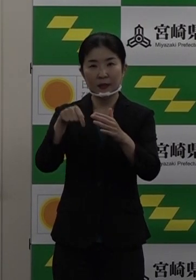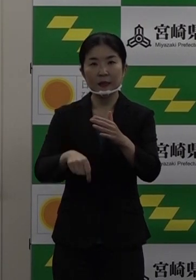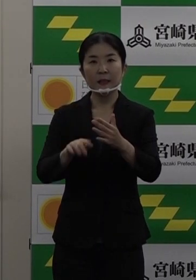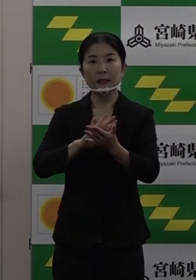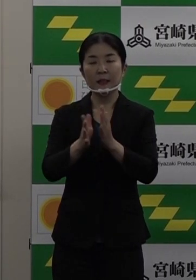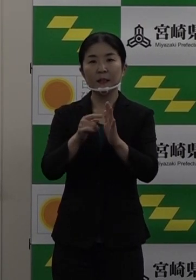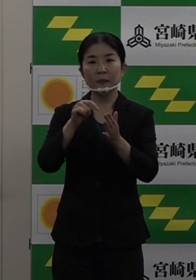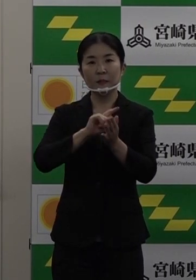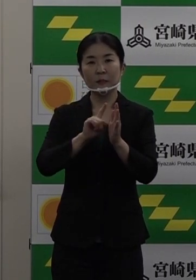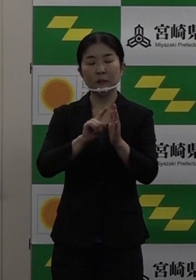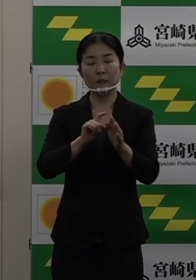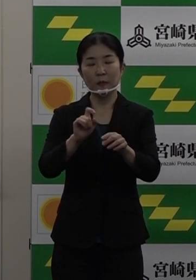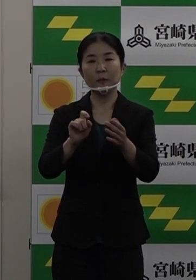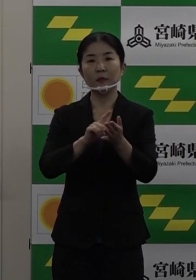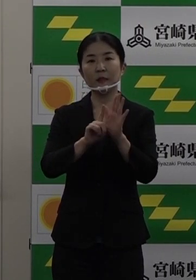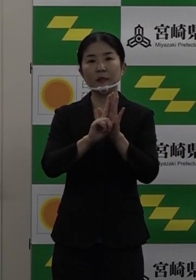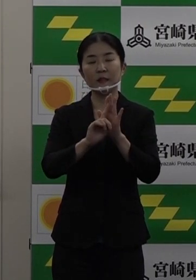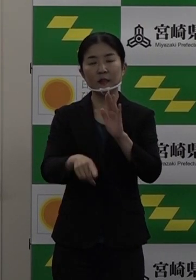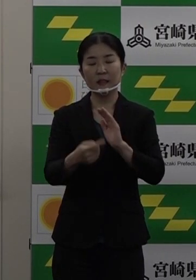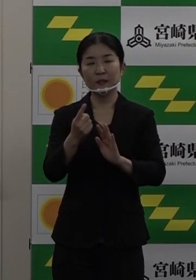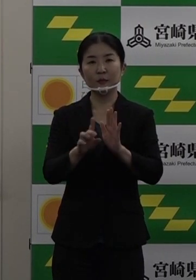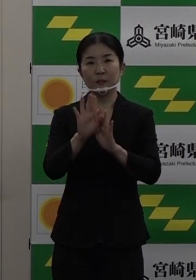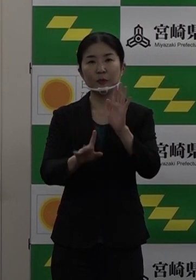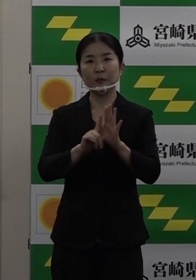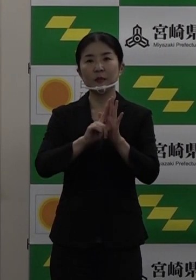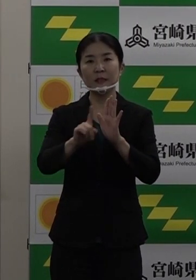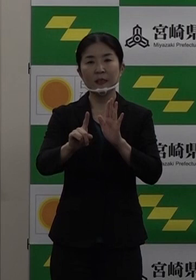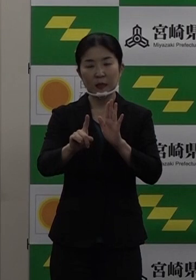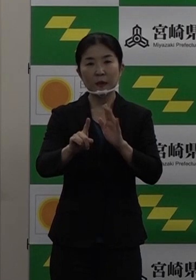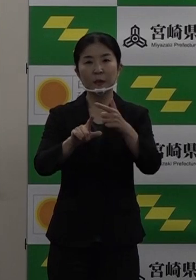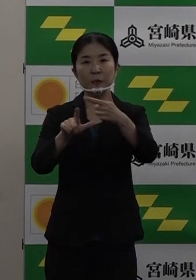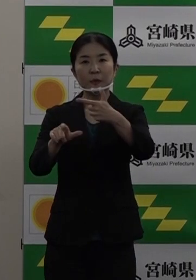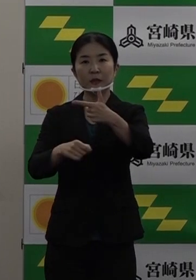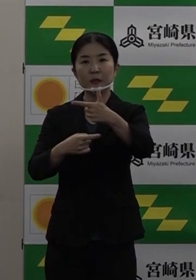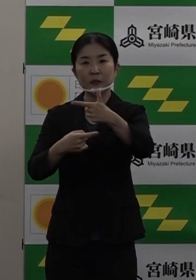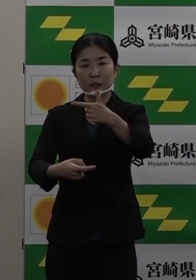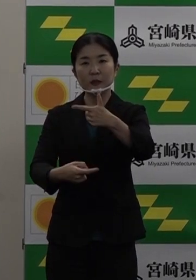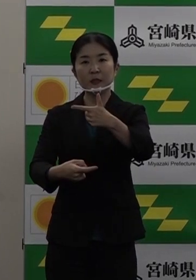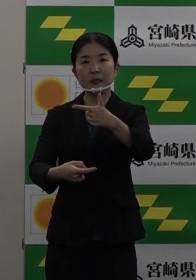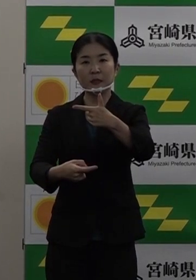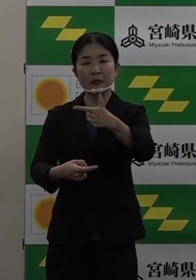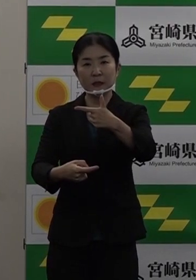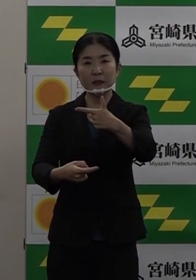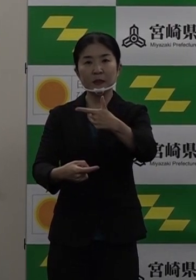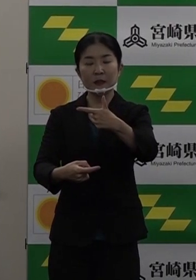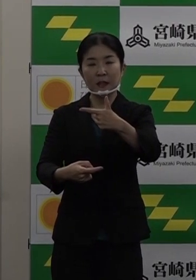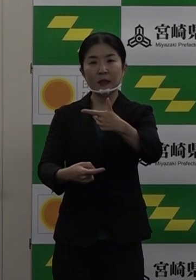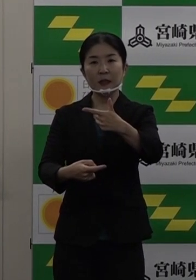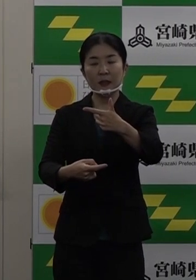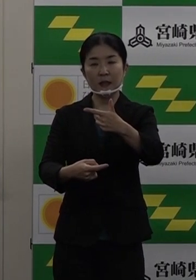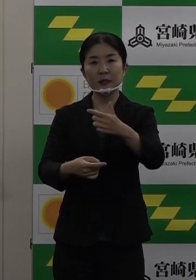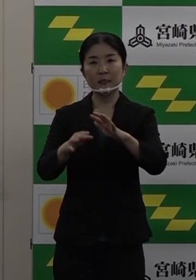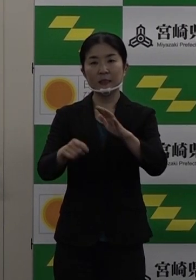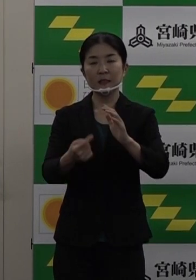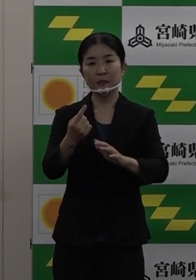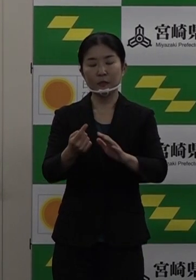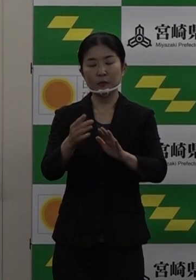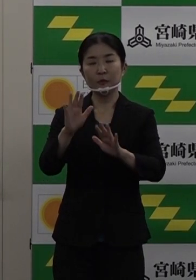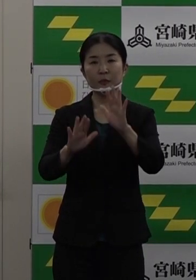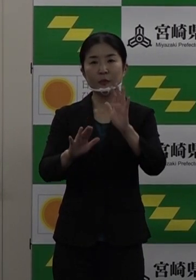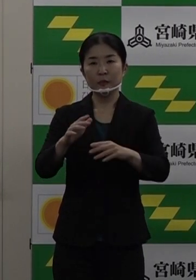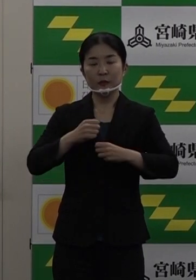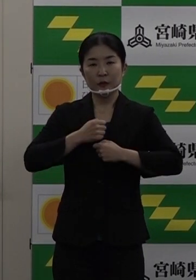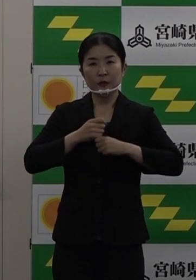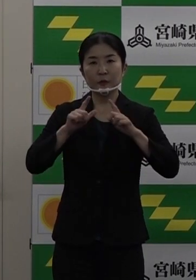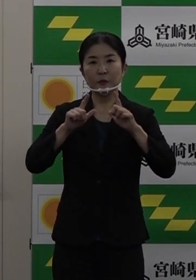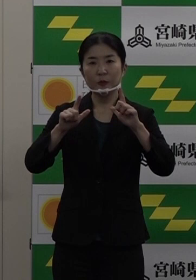県独自の緊急事態宣言につきまして、6月1日をもって感染拡大緊急警報に移行